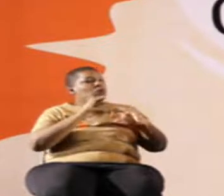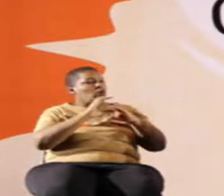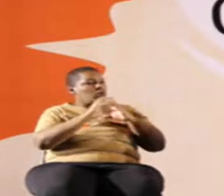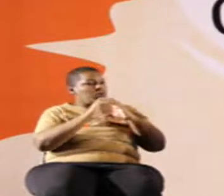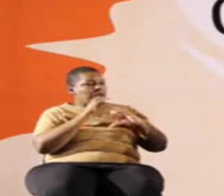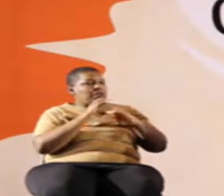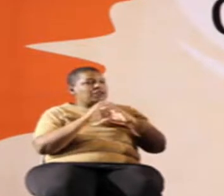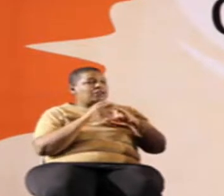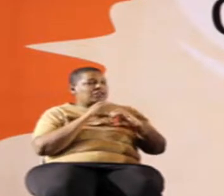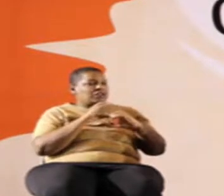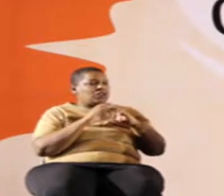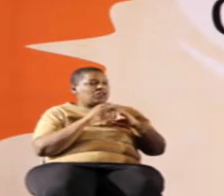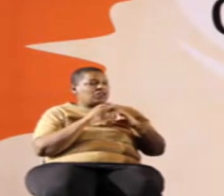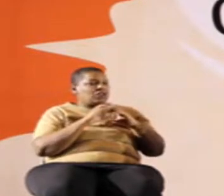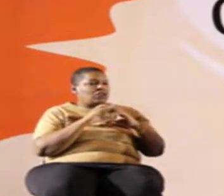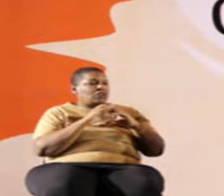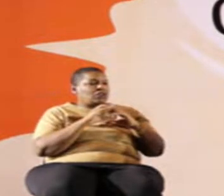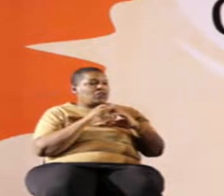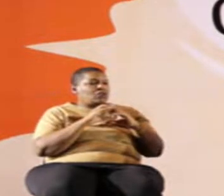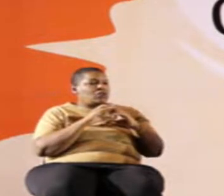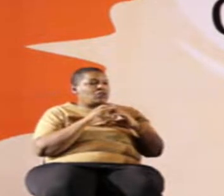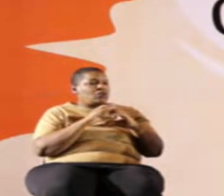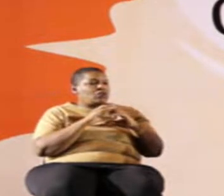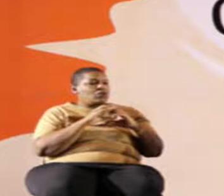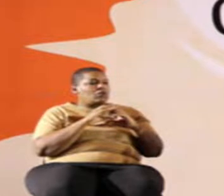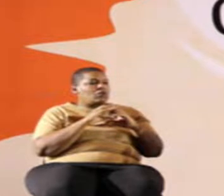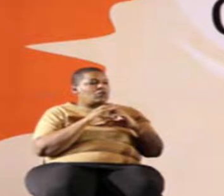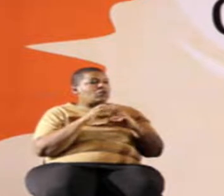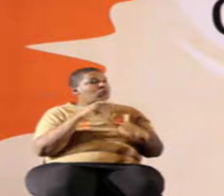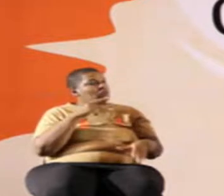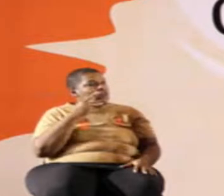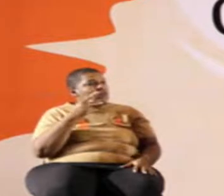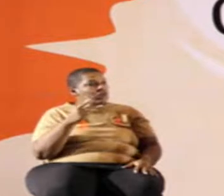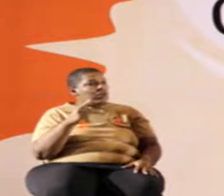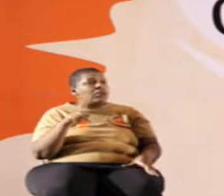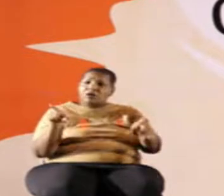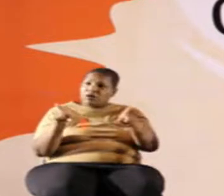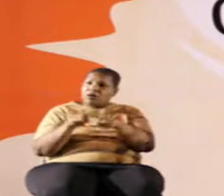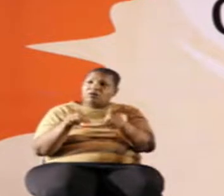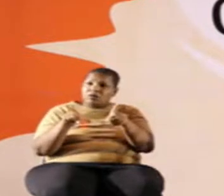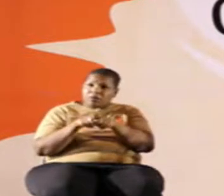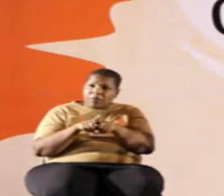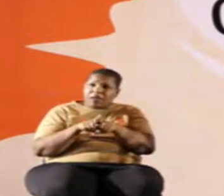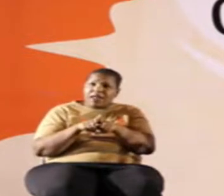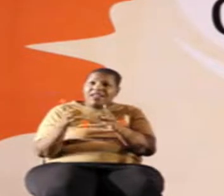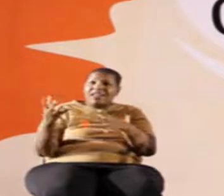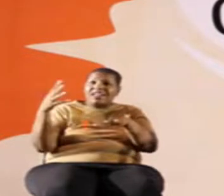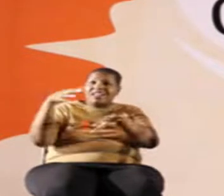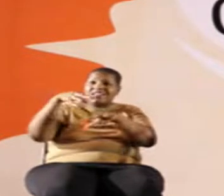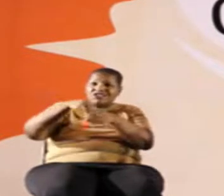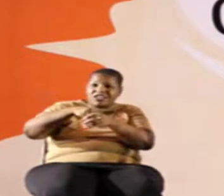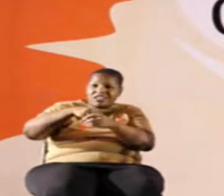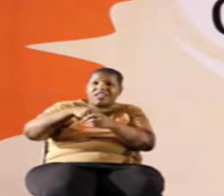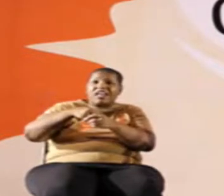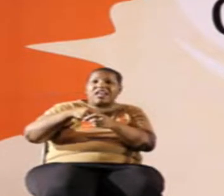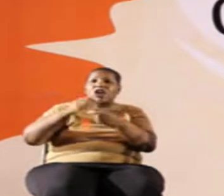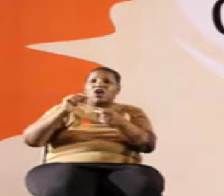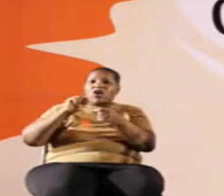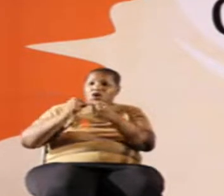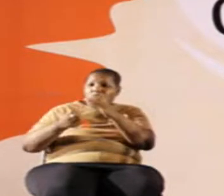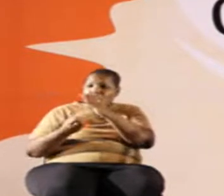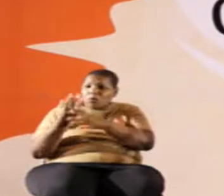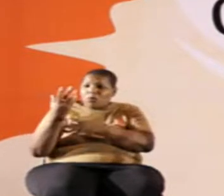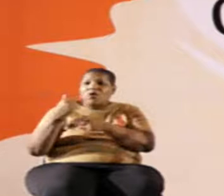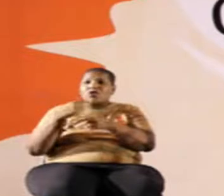jornalística, e fala que também na parte interna de operação, de produção,